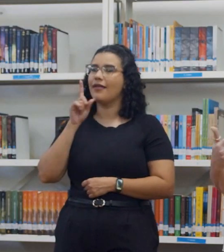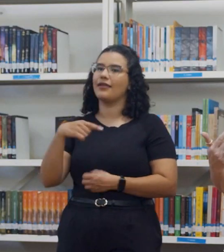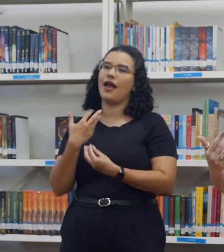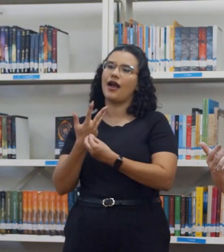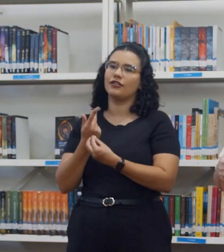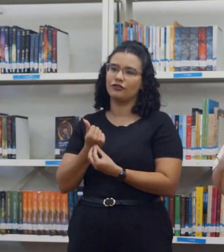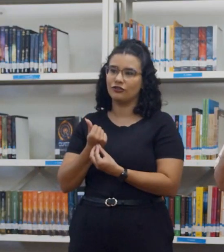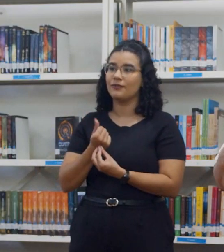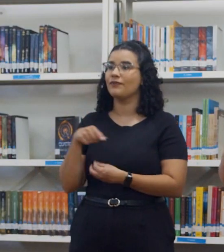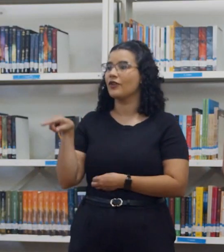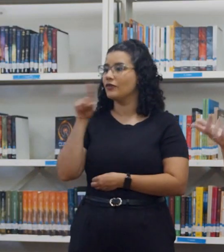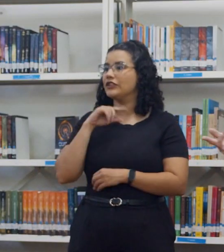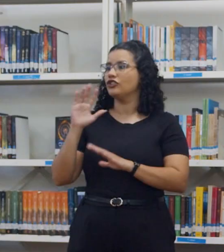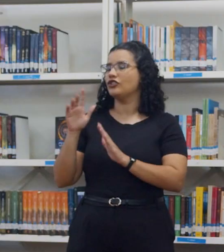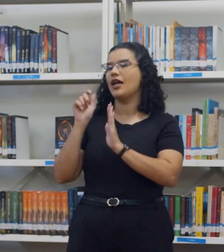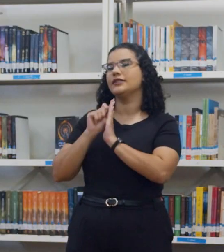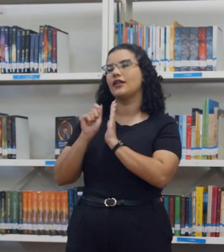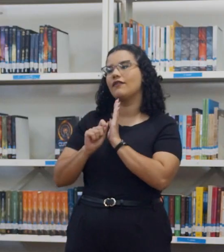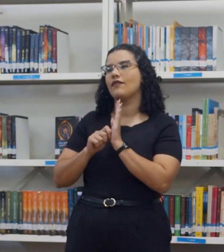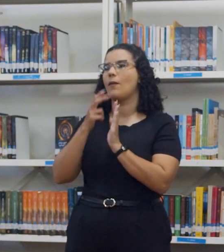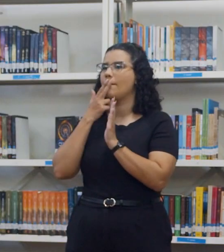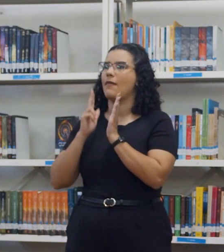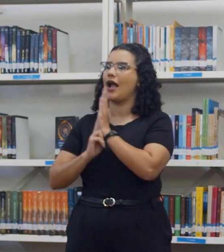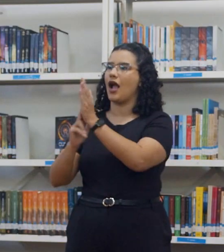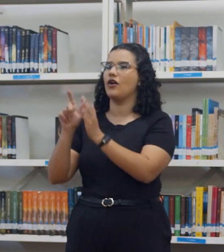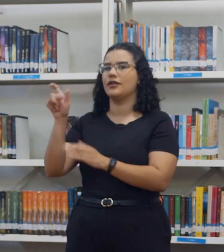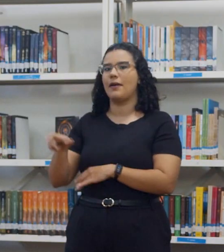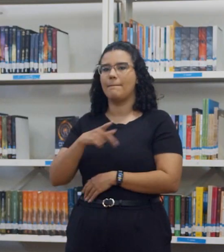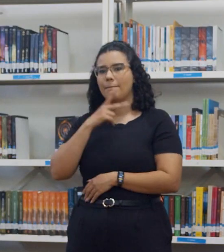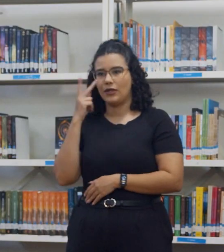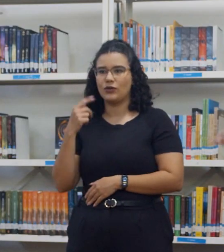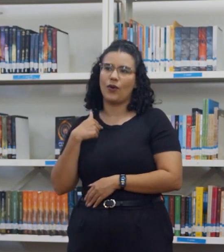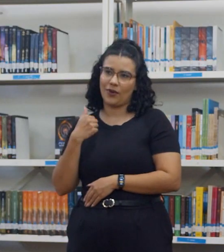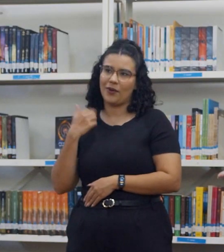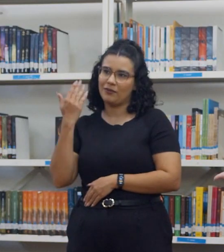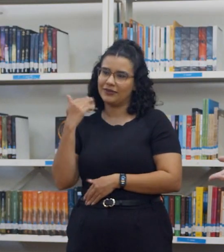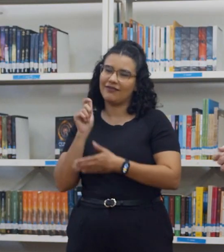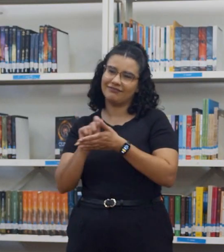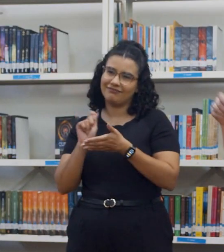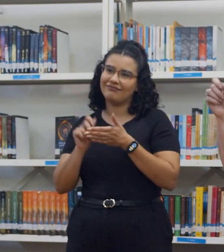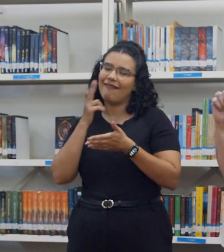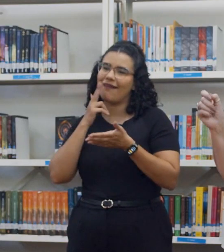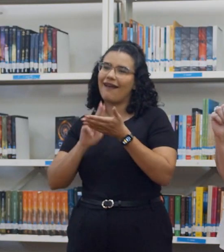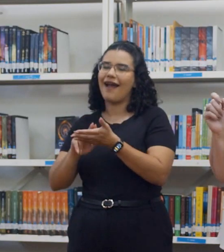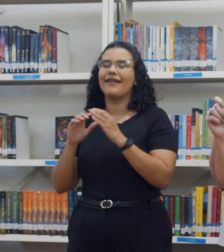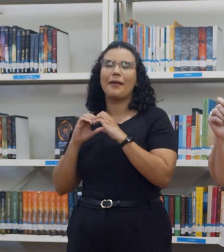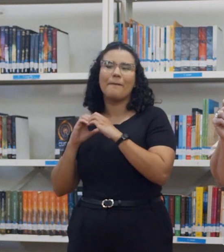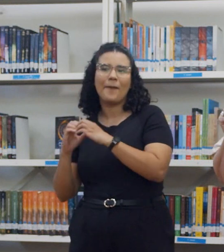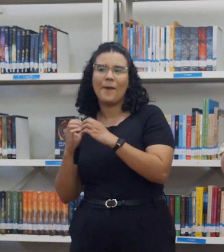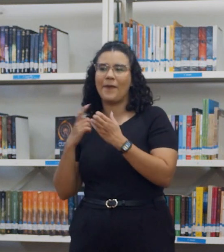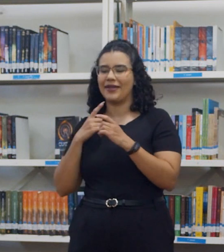todo mundo já escreveu para alguém uma carta. Eu sou do tempo da carta de amor, né? Dos